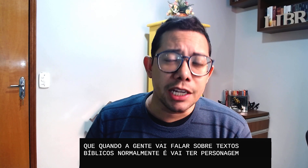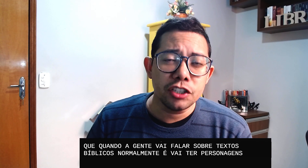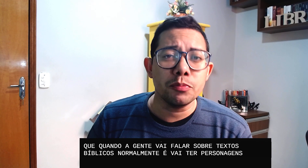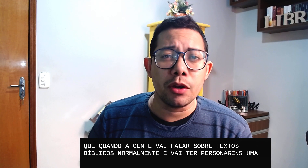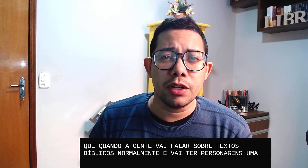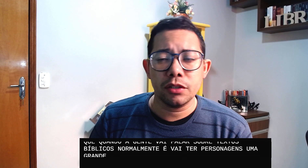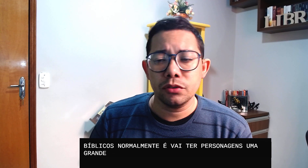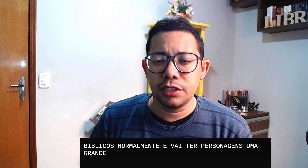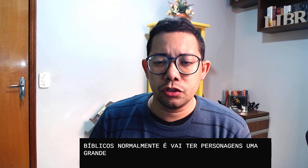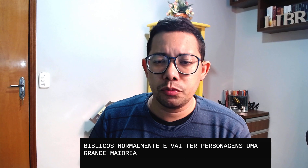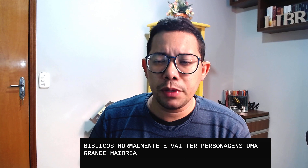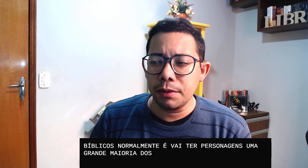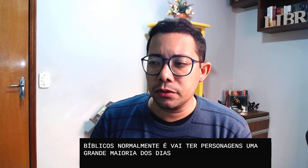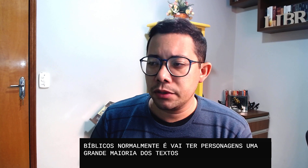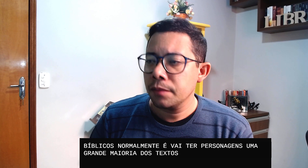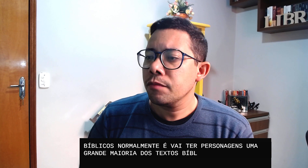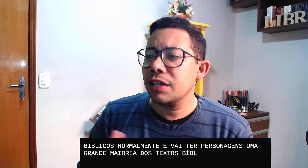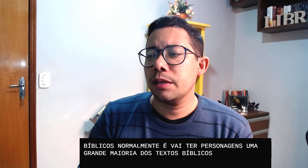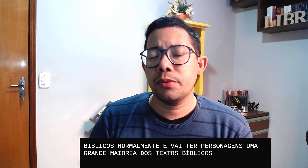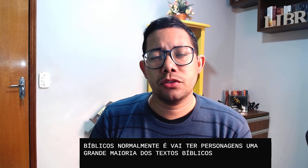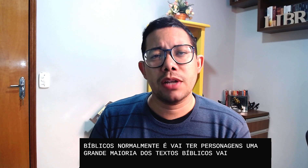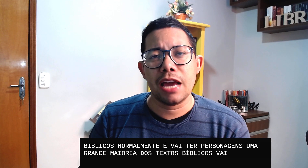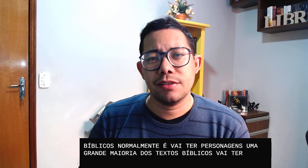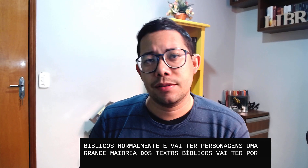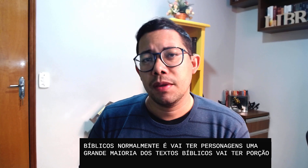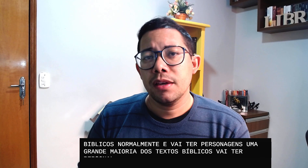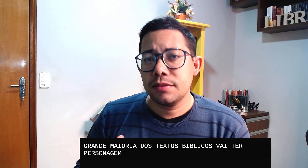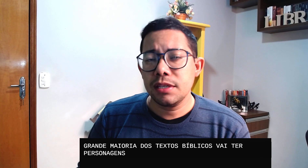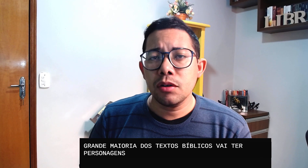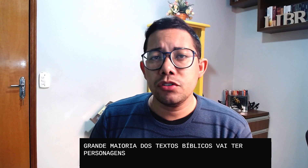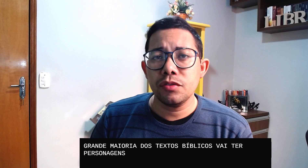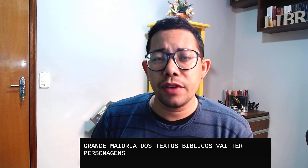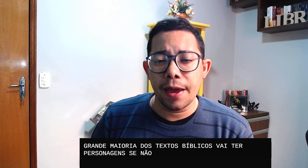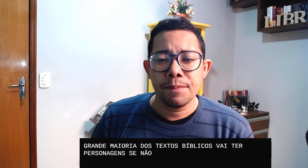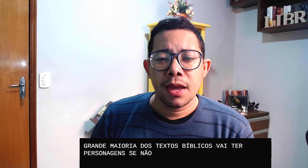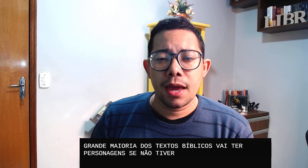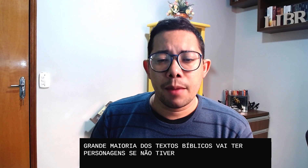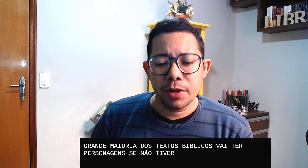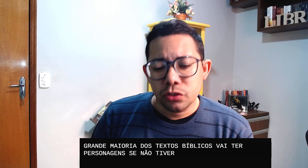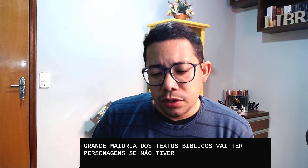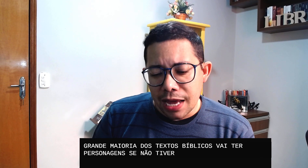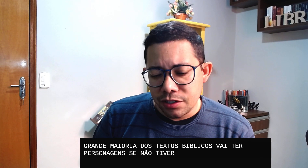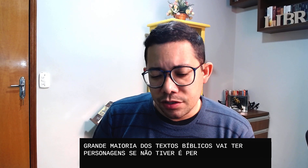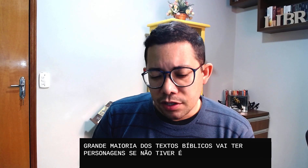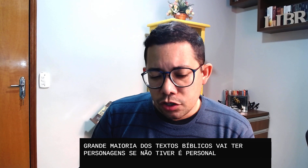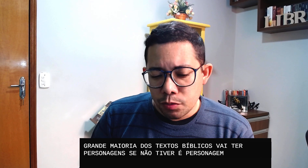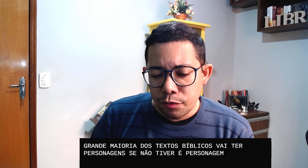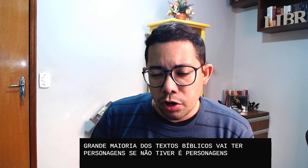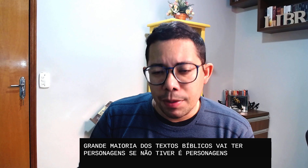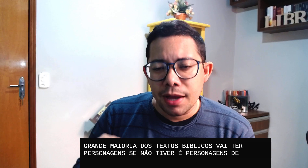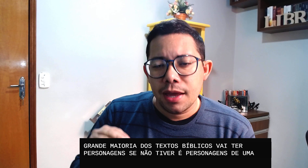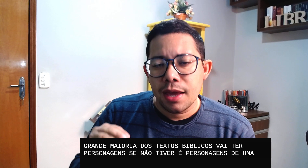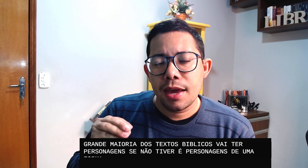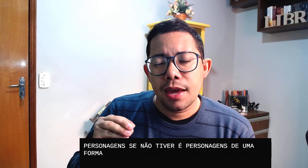grande maioria dos textos bíblicos vai ter personagens. Se não tiver personagens de uma forma